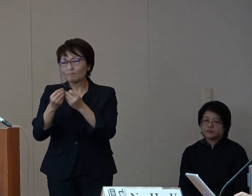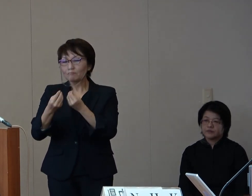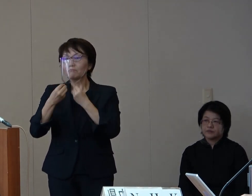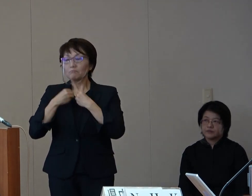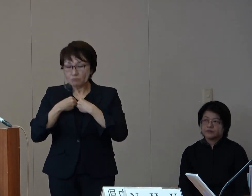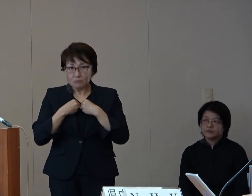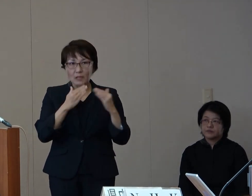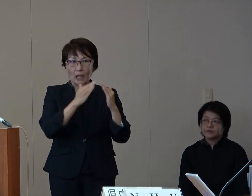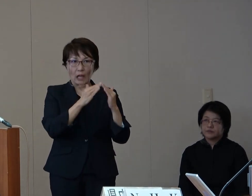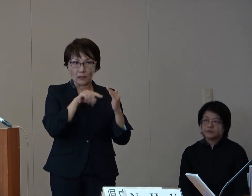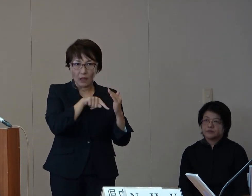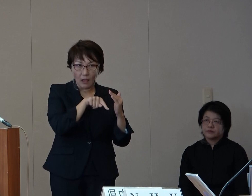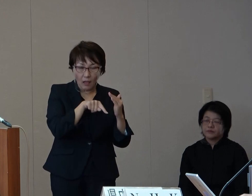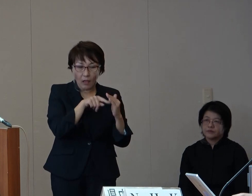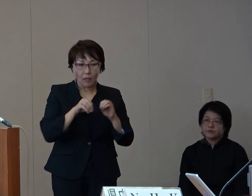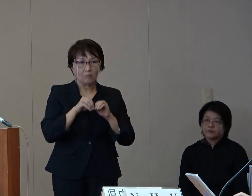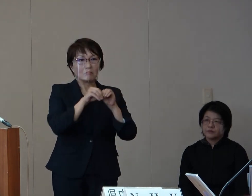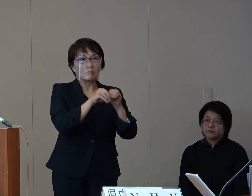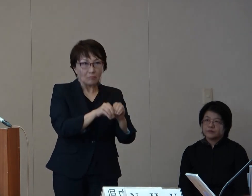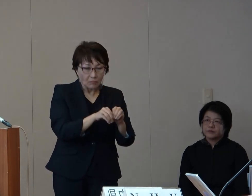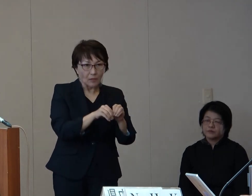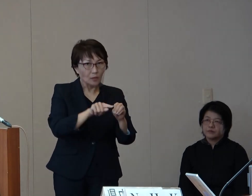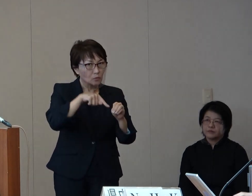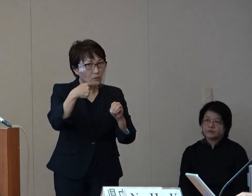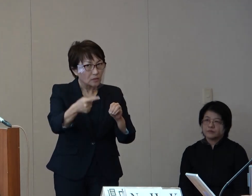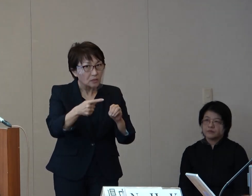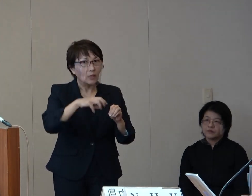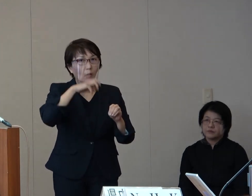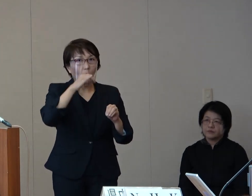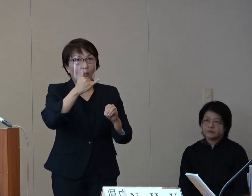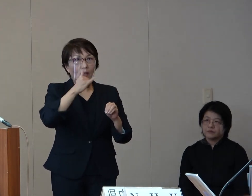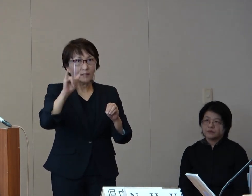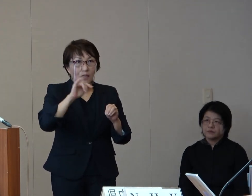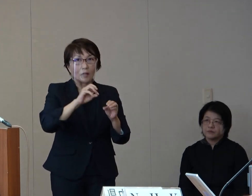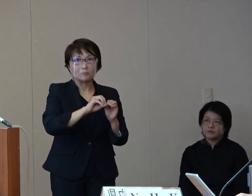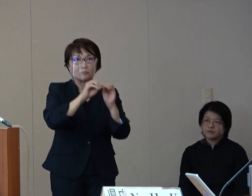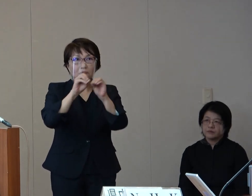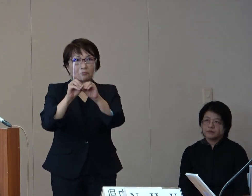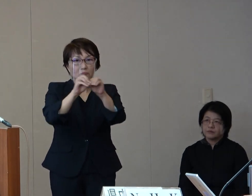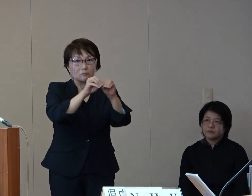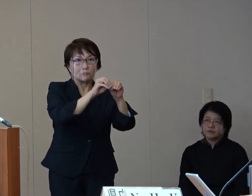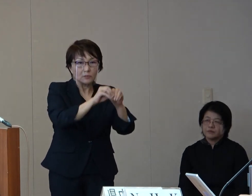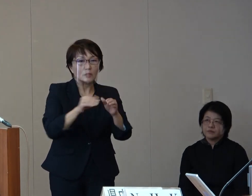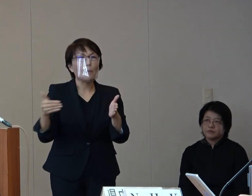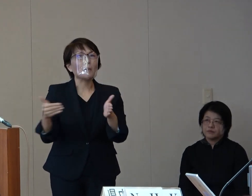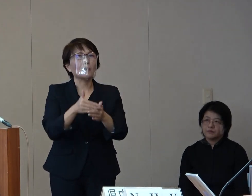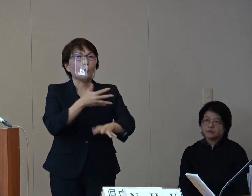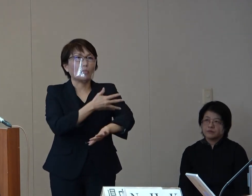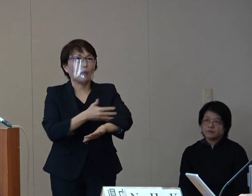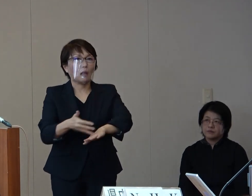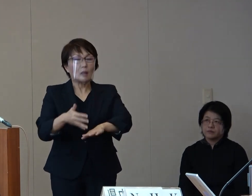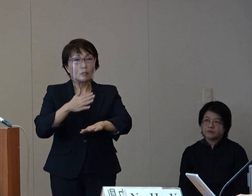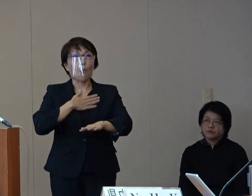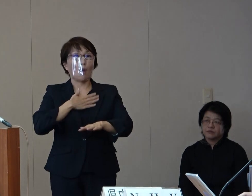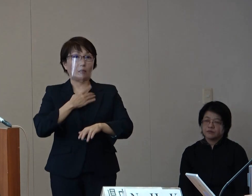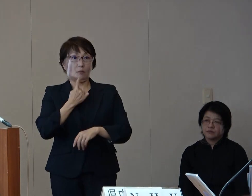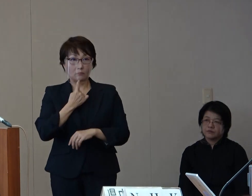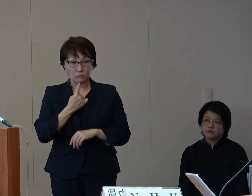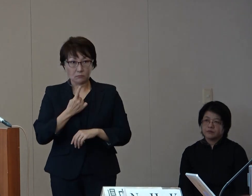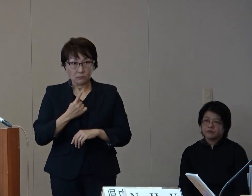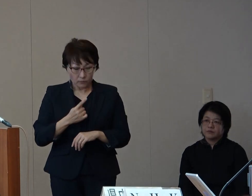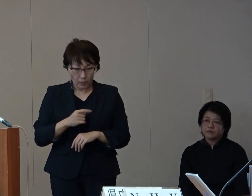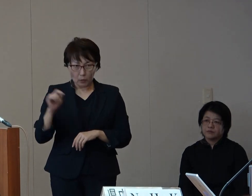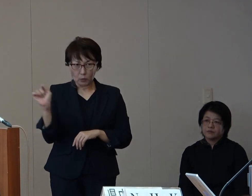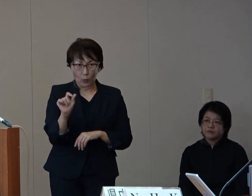でソーレンソウや農林層を高齢者層にウィングしていくたということがこれまでの研究でもまたくるので